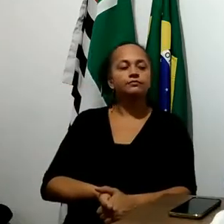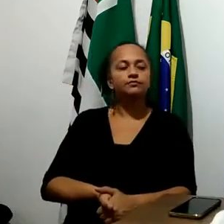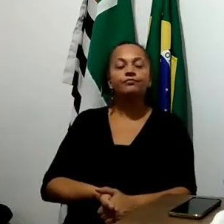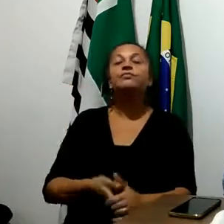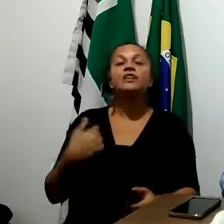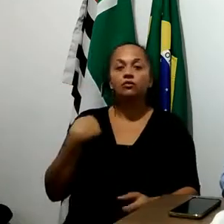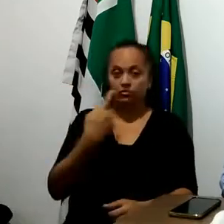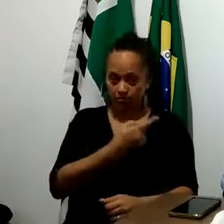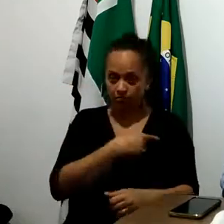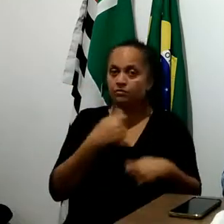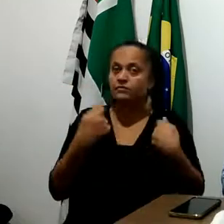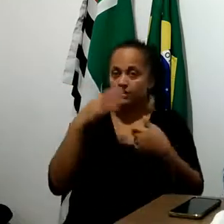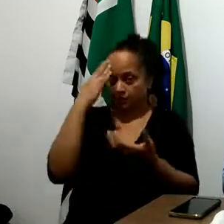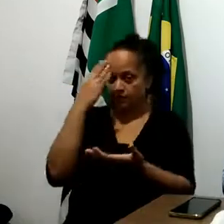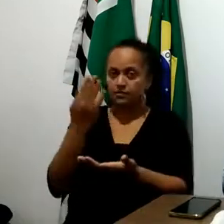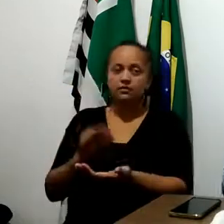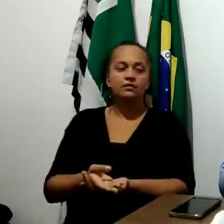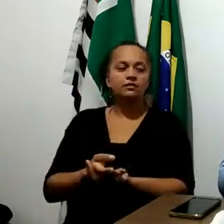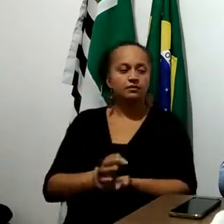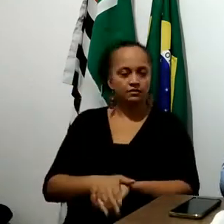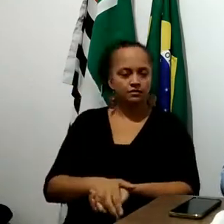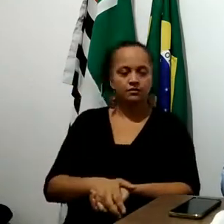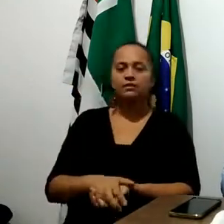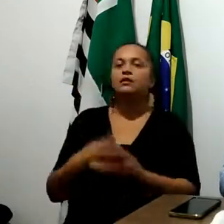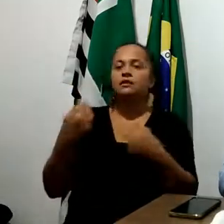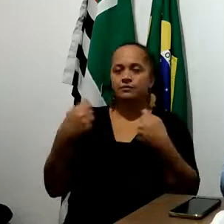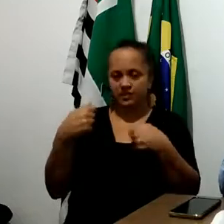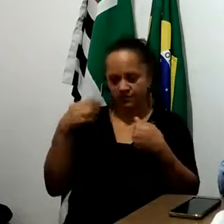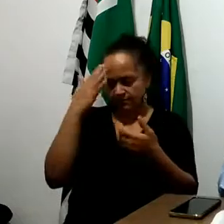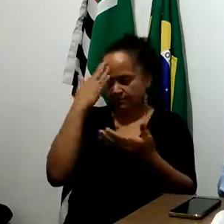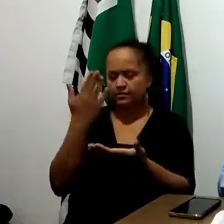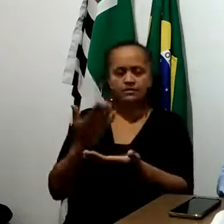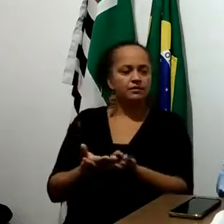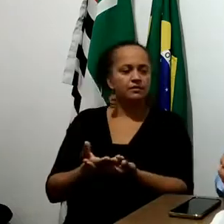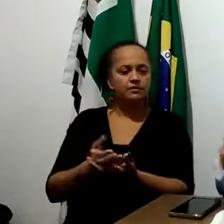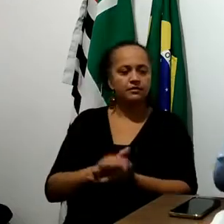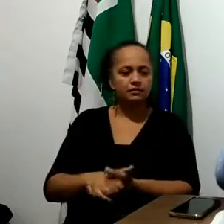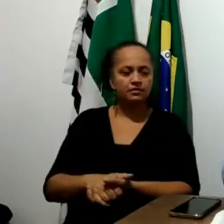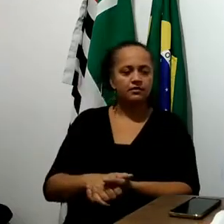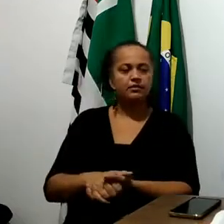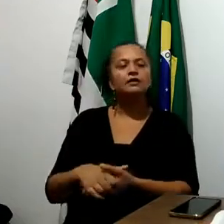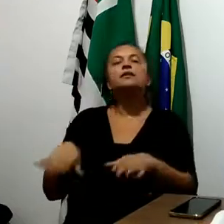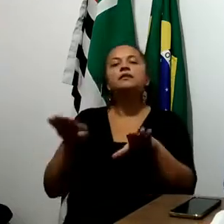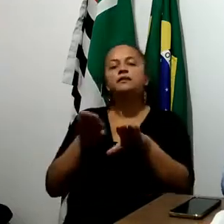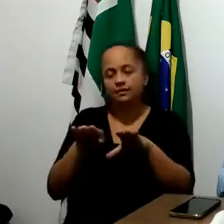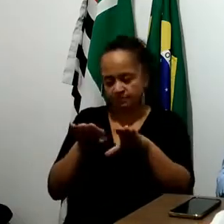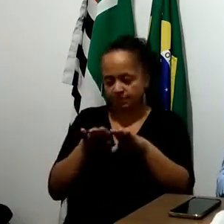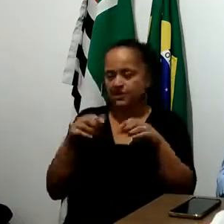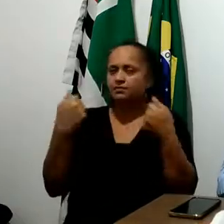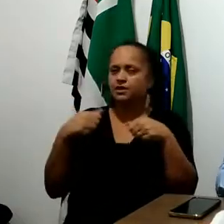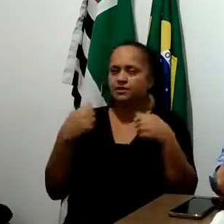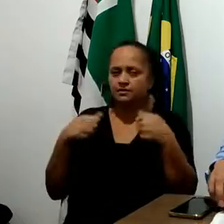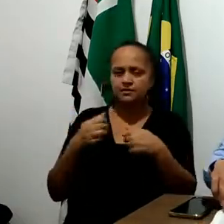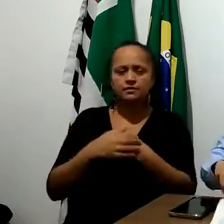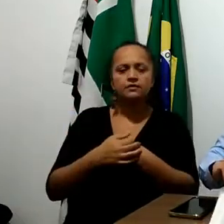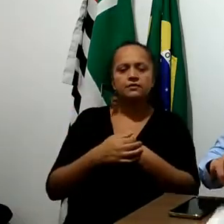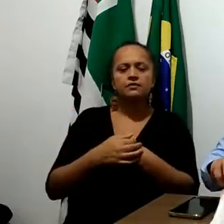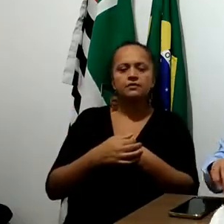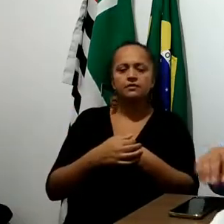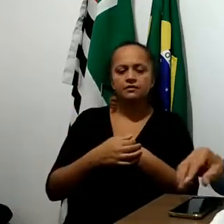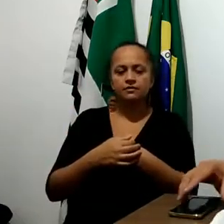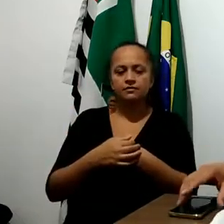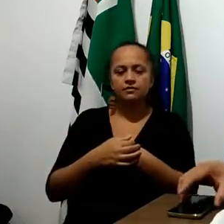precisa acreditar. Nós precisamos acreditar. E também nós precisamos nos sujeitar a essa palavra. Tiago, nós